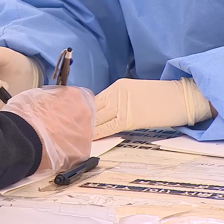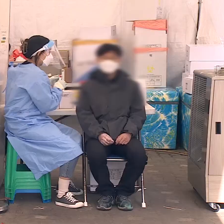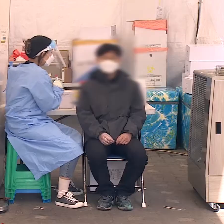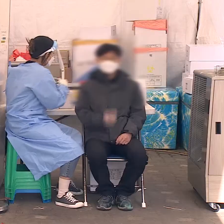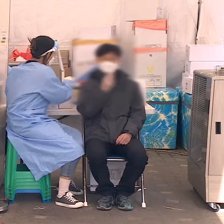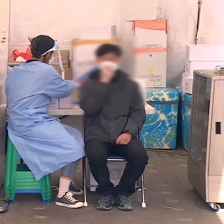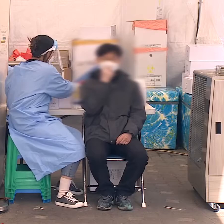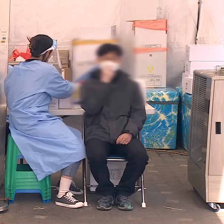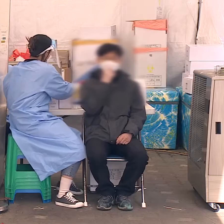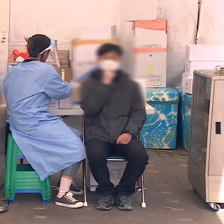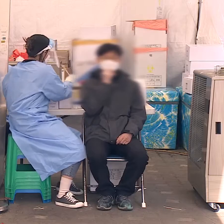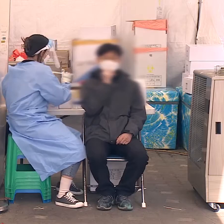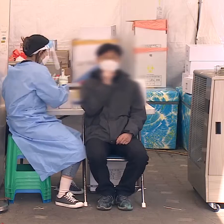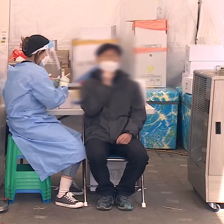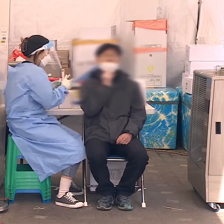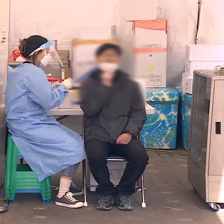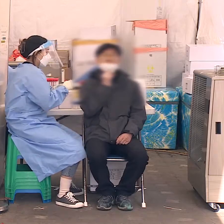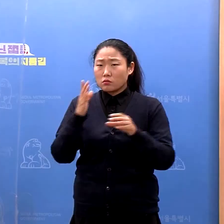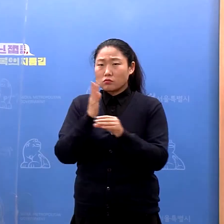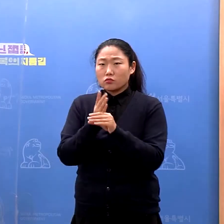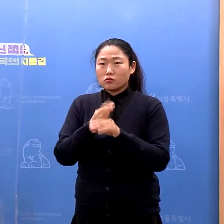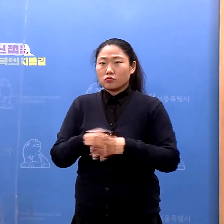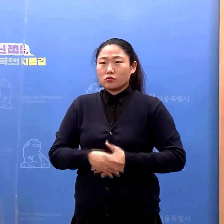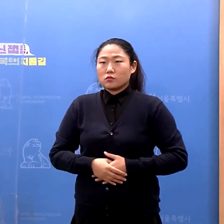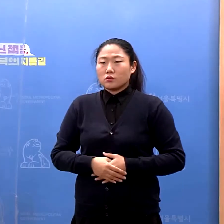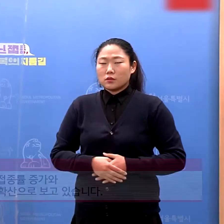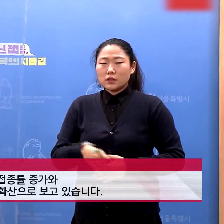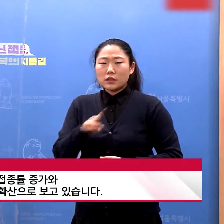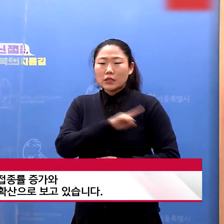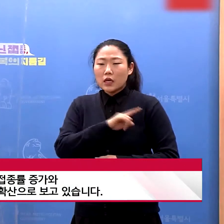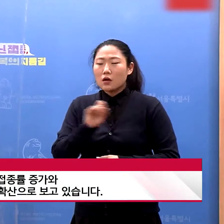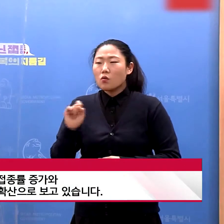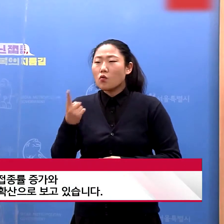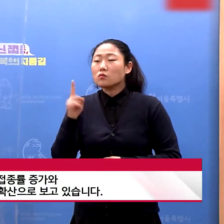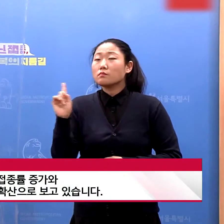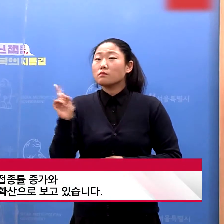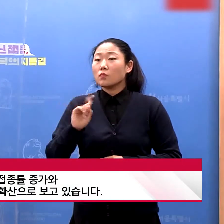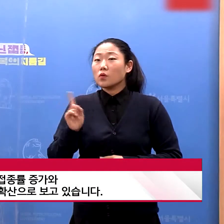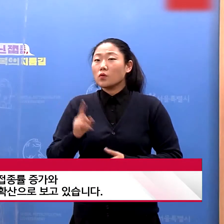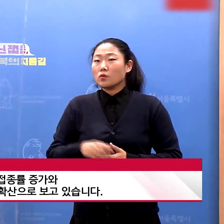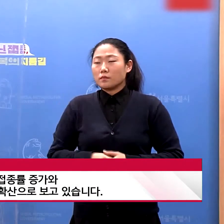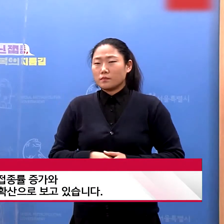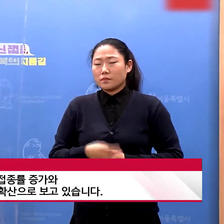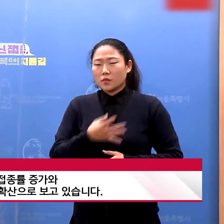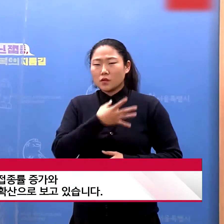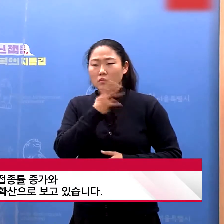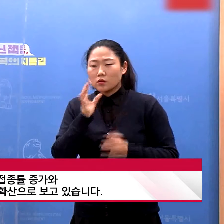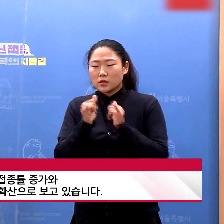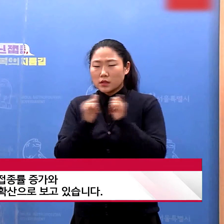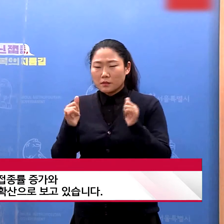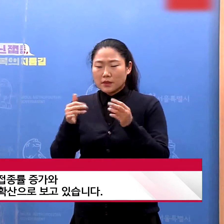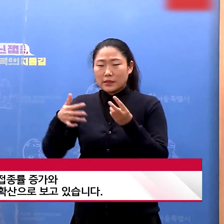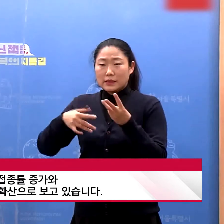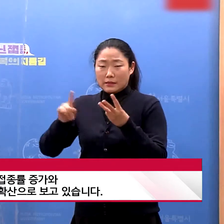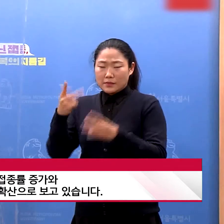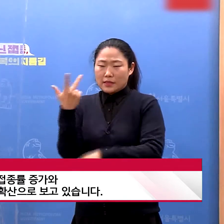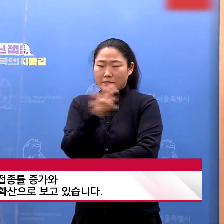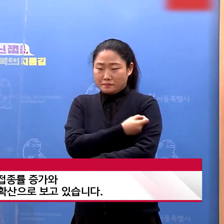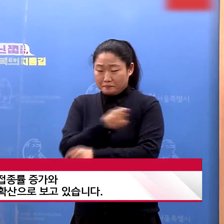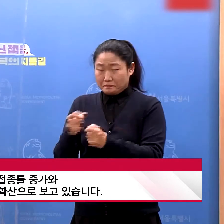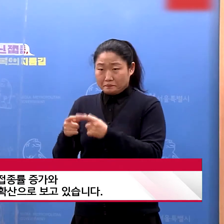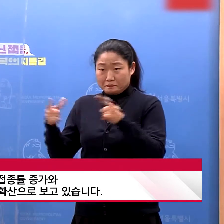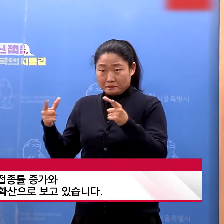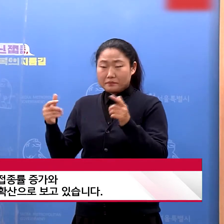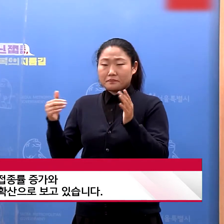방역당국의 설명 들어보겠습니다 가장 큰 이유는 어 고령층을 중심으로 한 3차 접종률